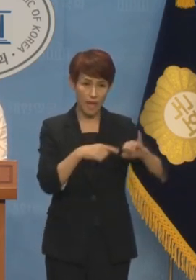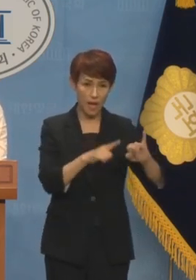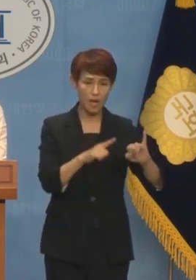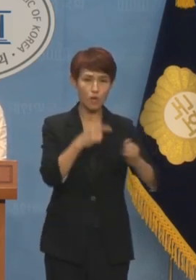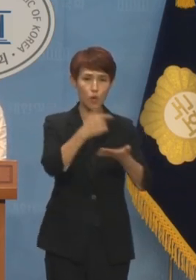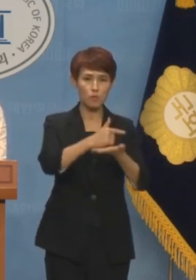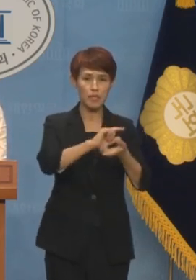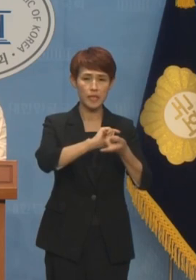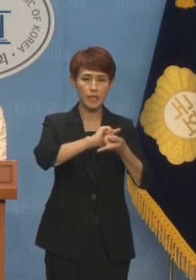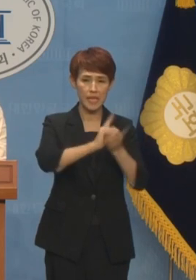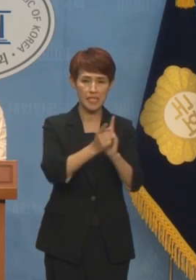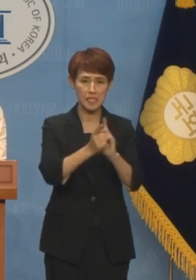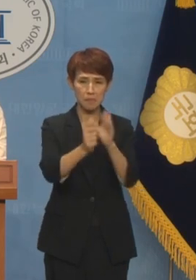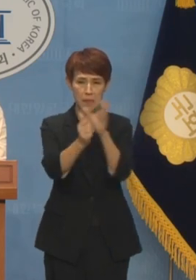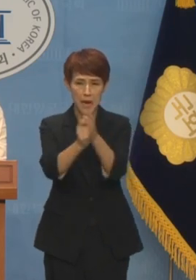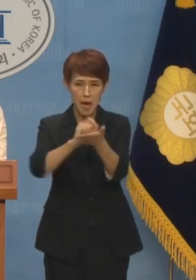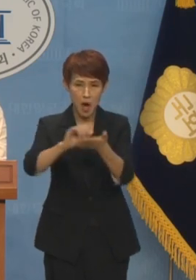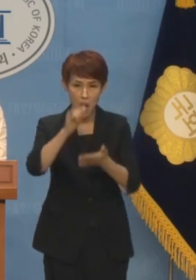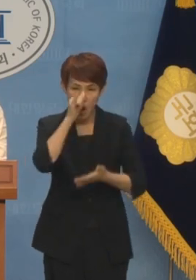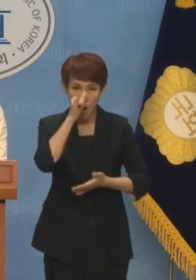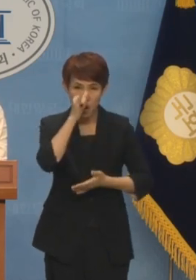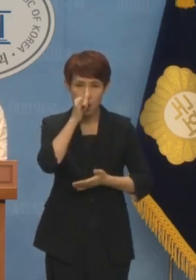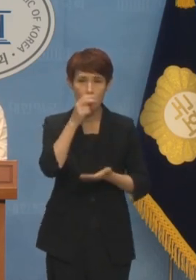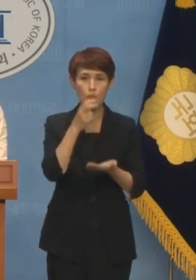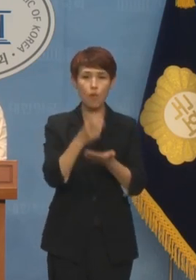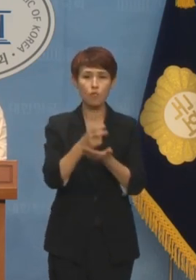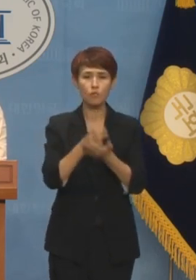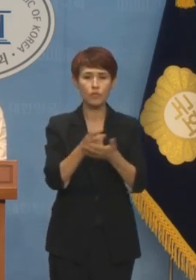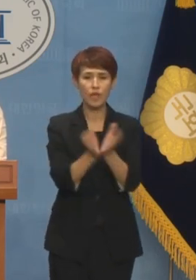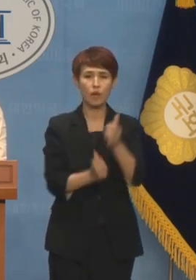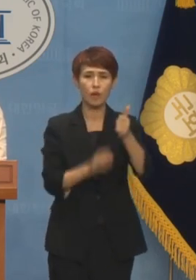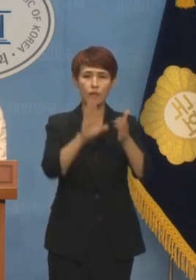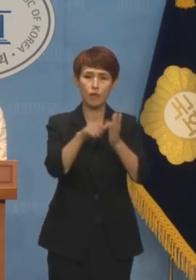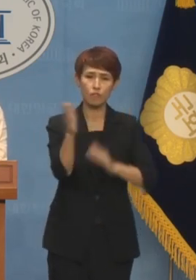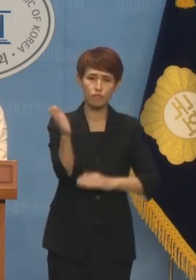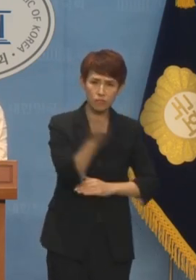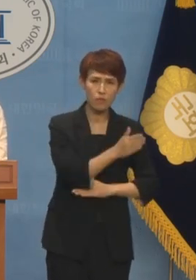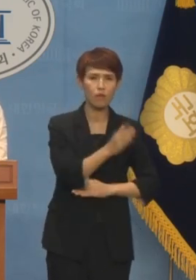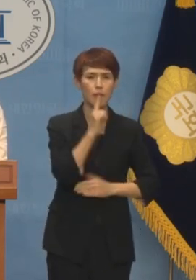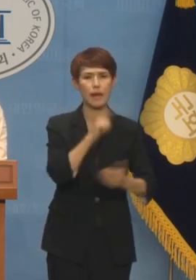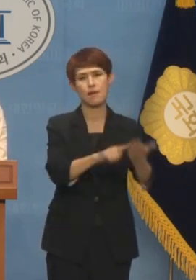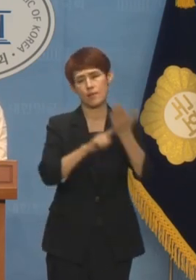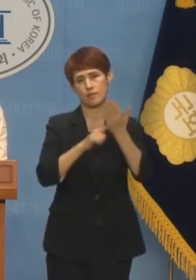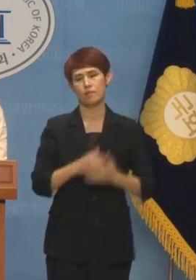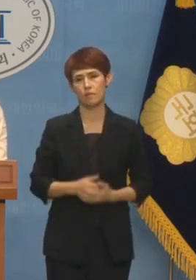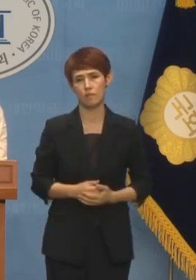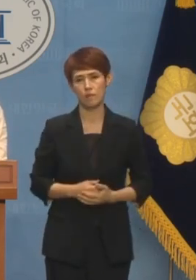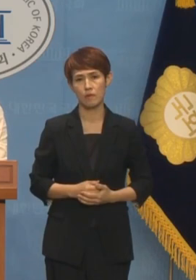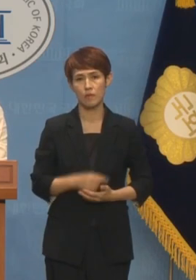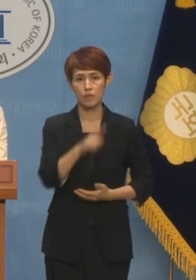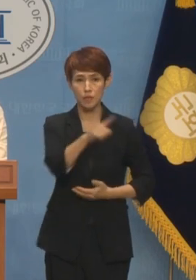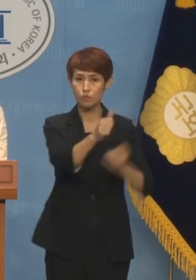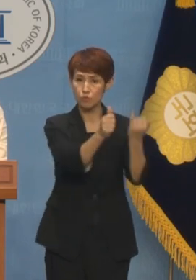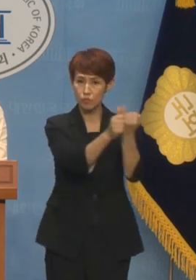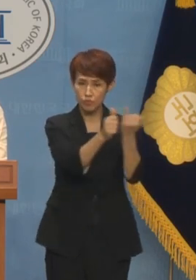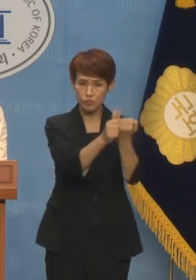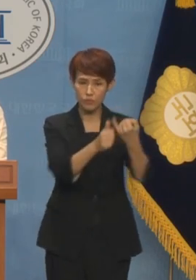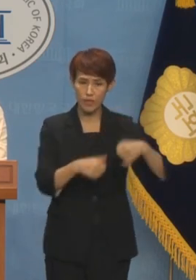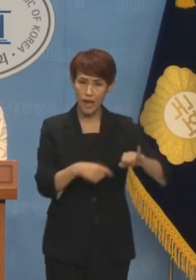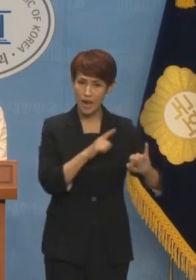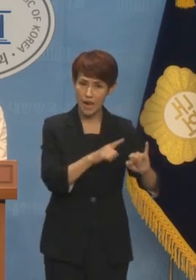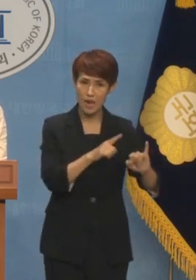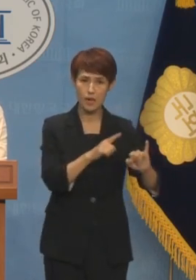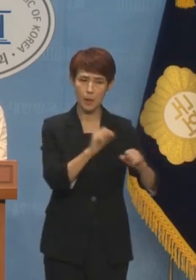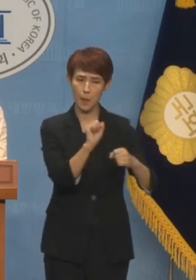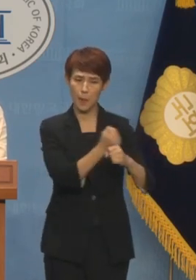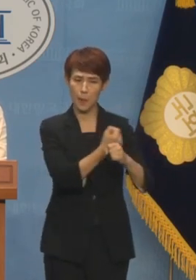한 위원장의 법무부 장관 청문회 시절부터 제기됐습니다. 한 위원장 부부와 딸 H양이